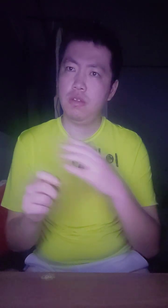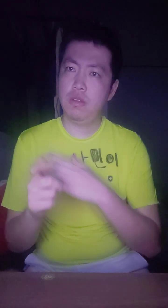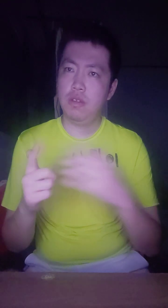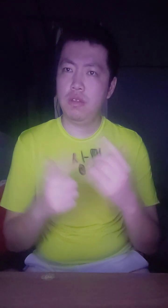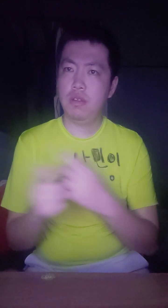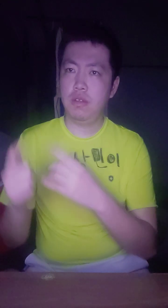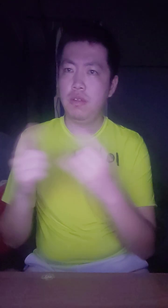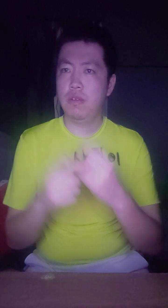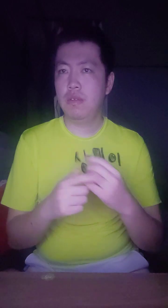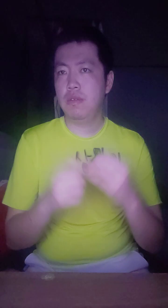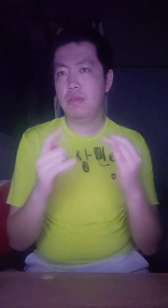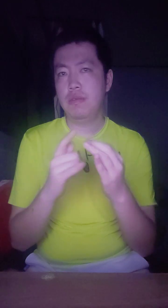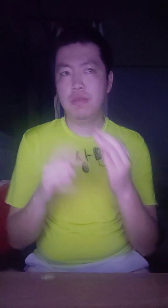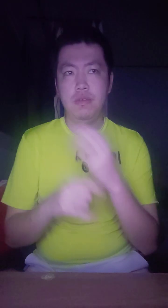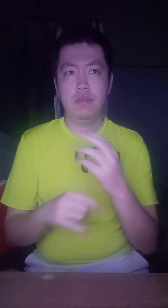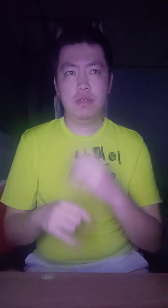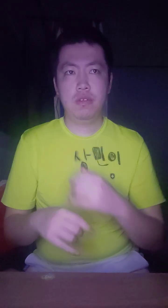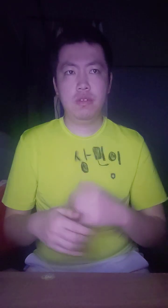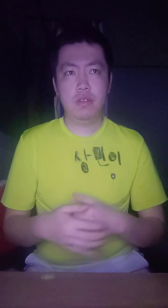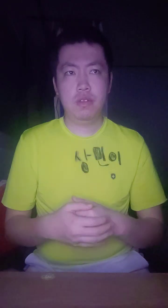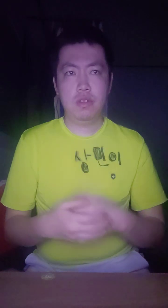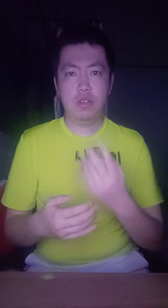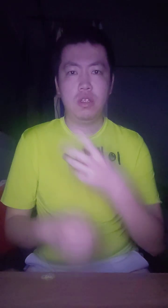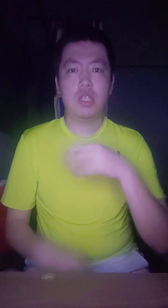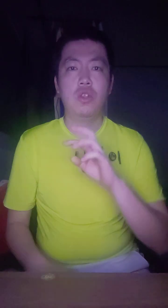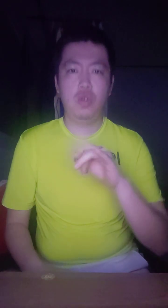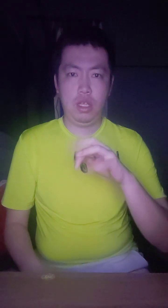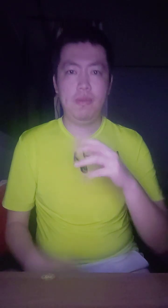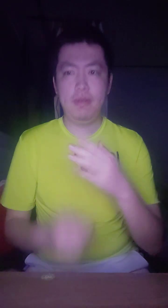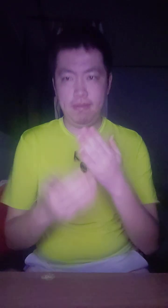지적이 나오는 이유입니다. 지금까지 뉴빌더 전연남이었습니다.